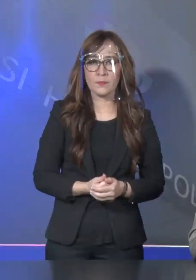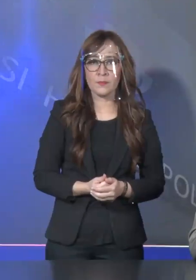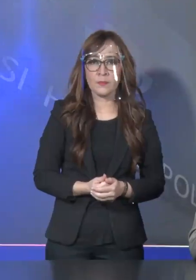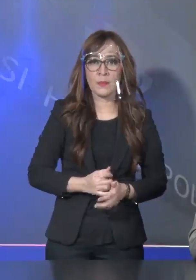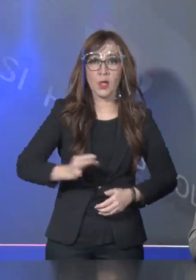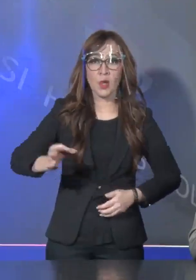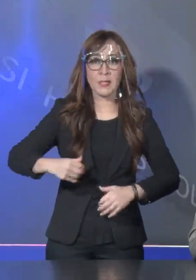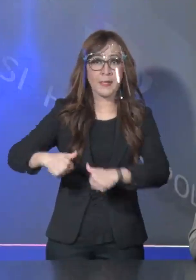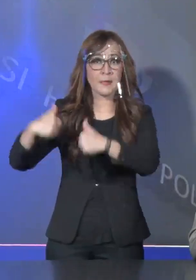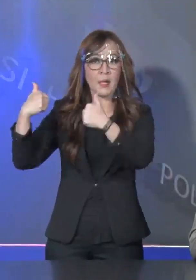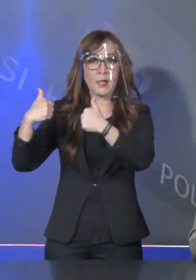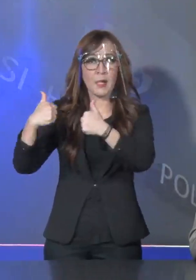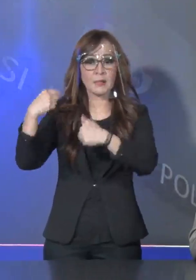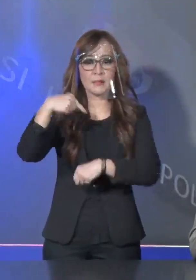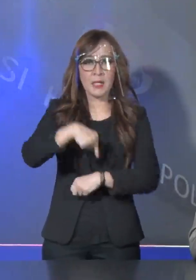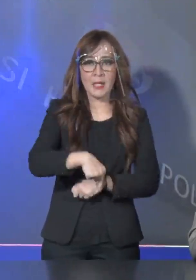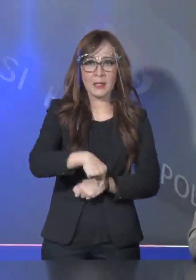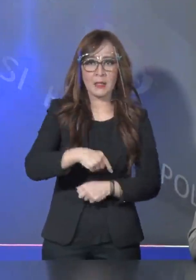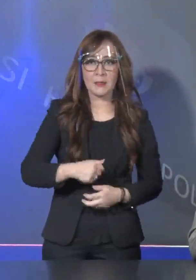Tangerang Selatan.